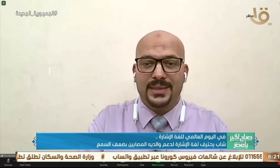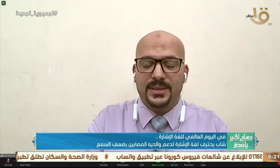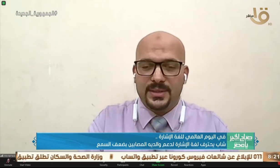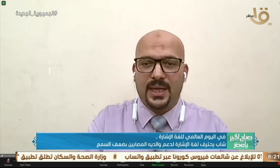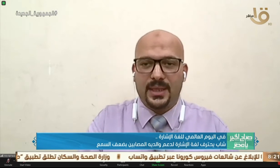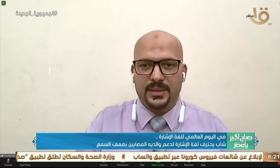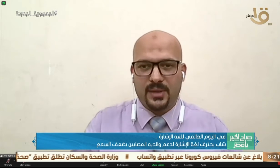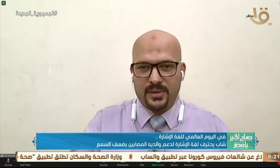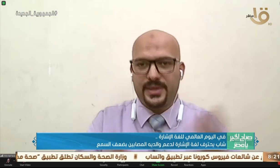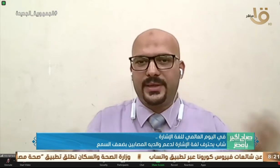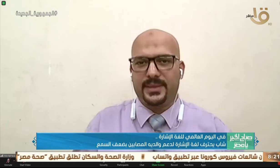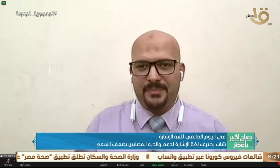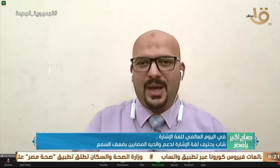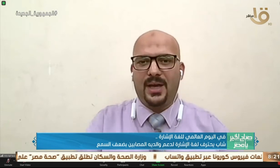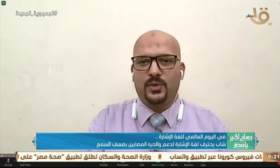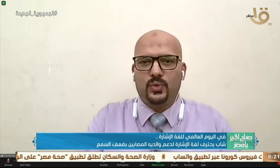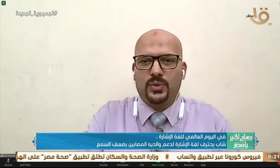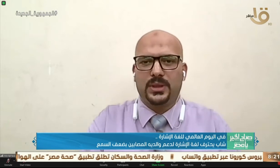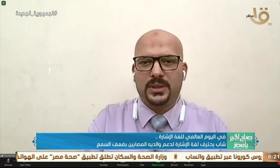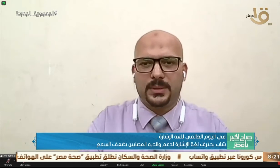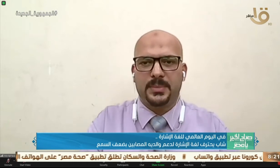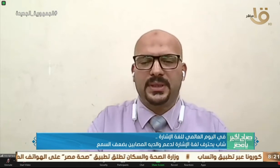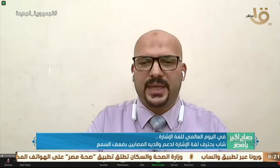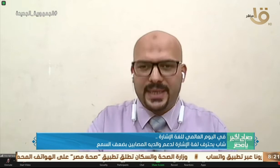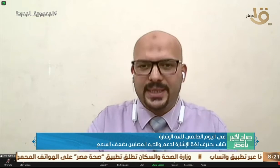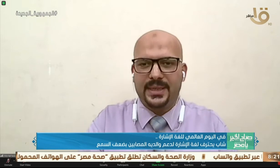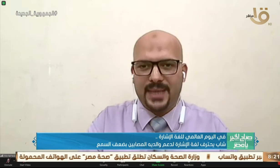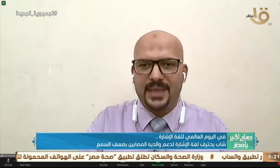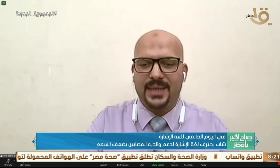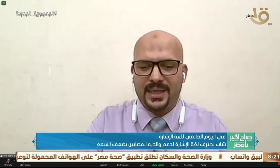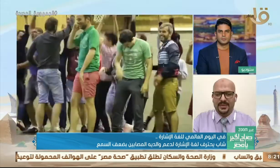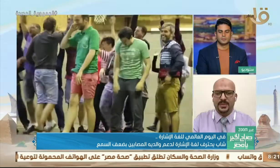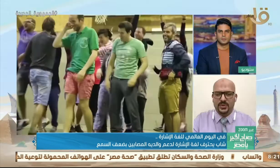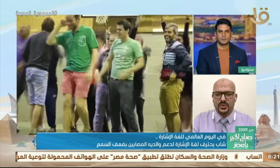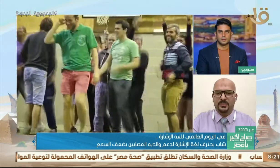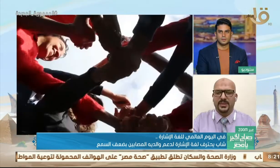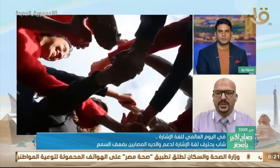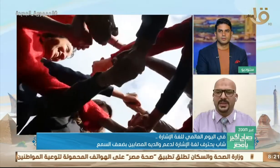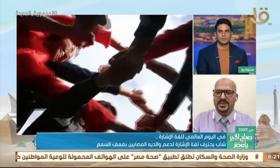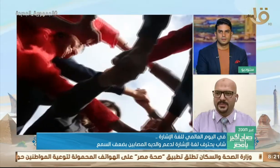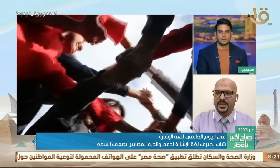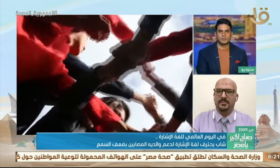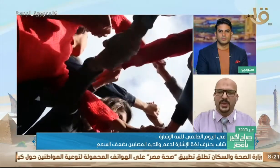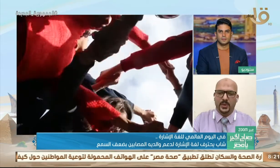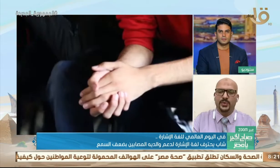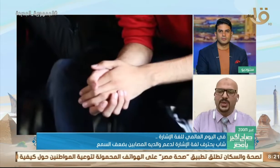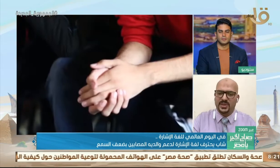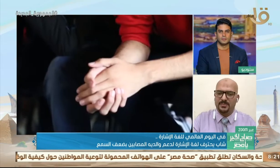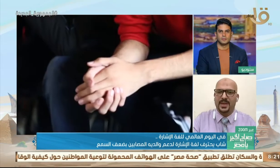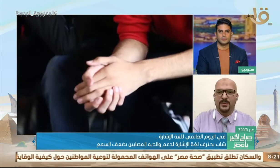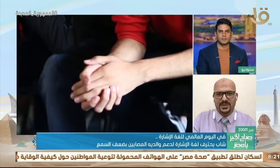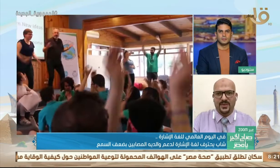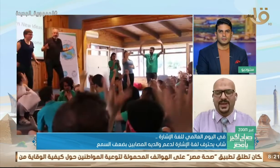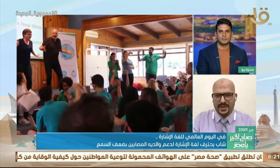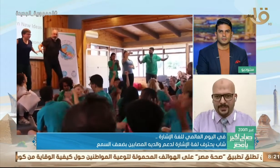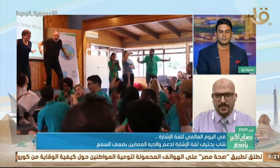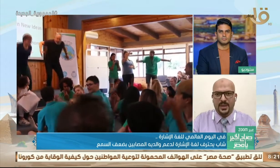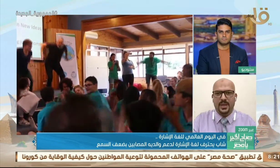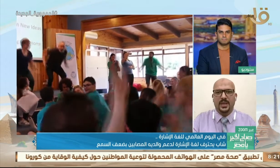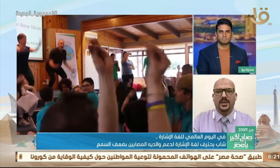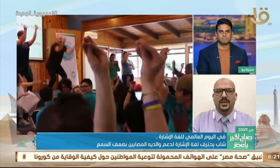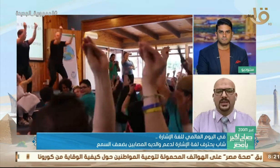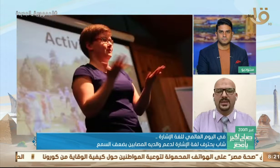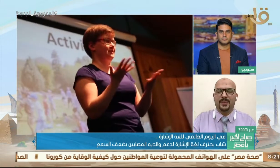فعلا عدد التقرير اللي تم عرضه من خلال الاتحاد العالمي للصم ان احنا 70 مليون اصم على مستوى